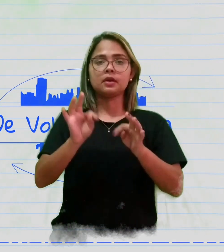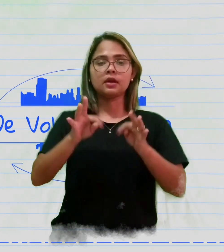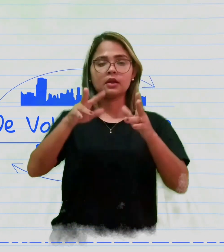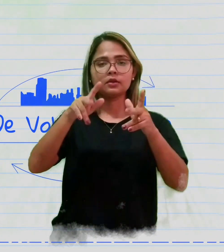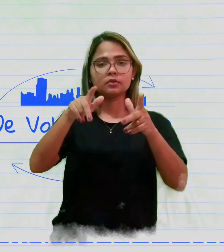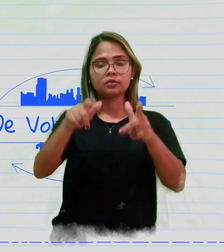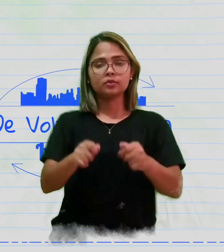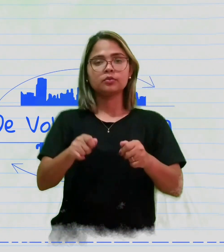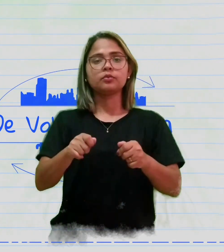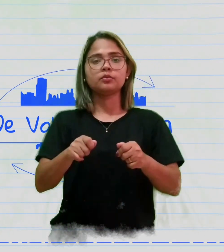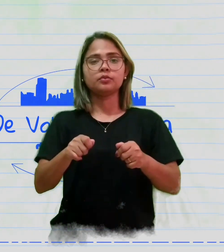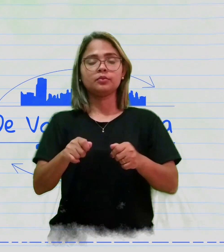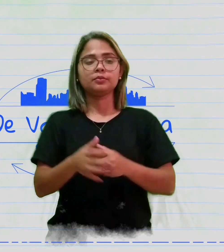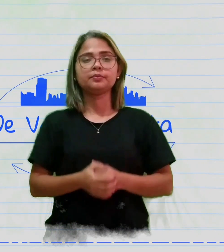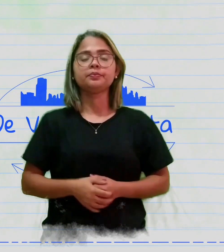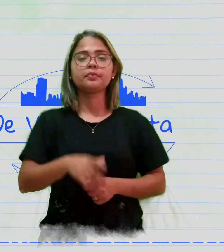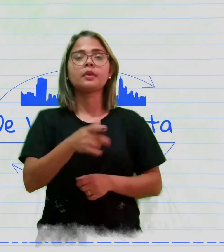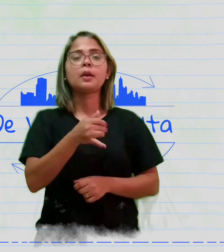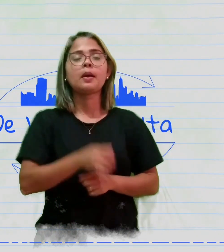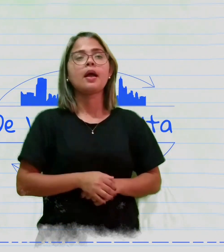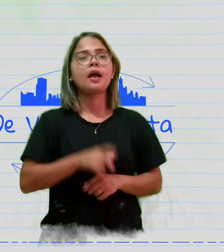cena. Tem muita. É bem grande, né? Os episódios são bem grandes.